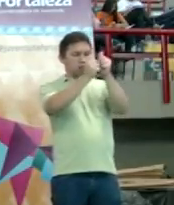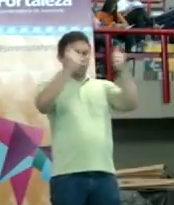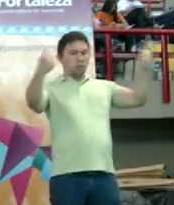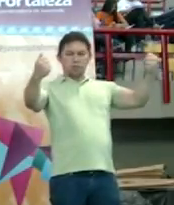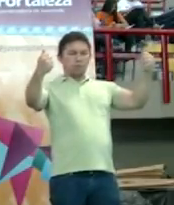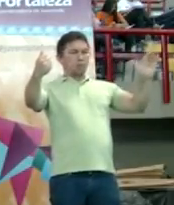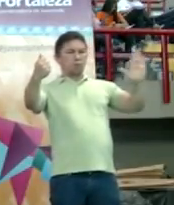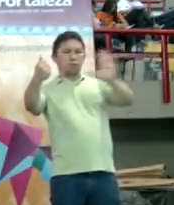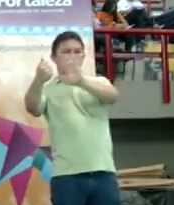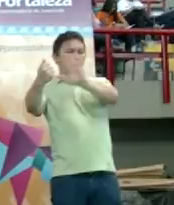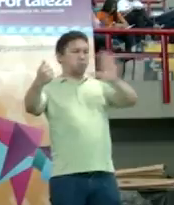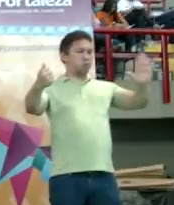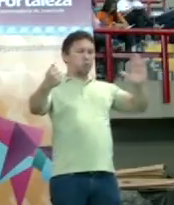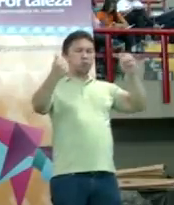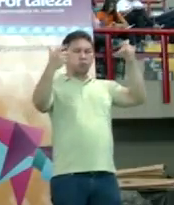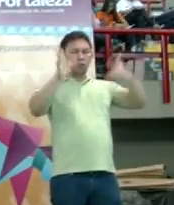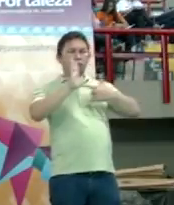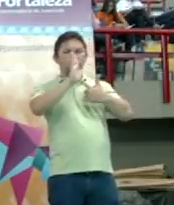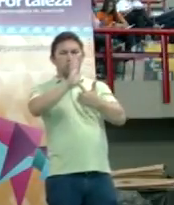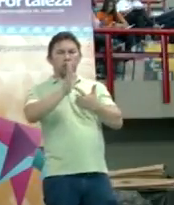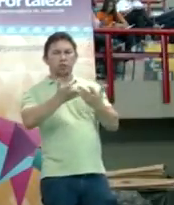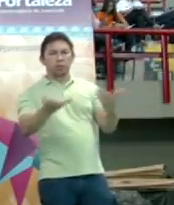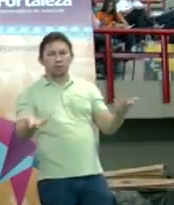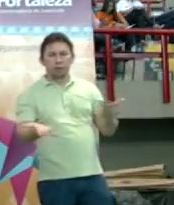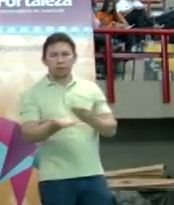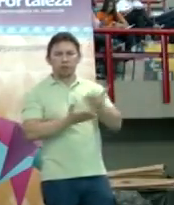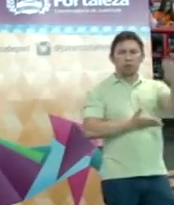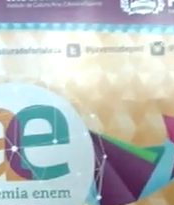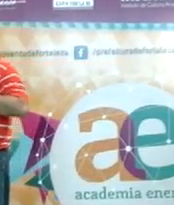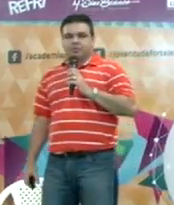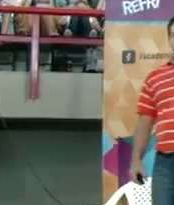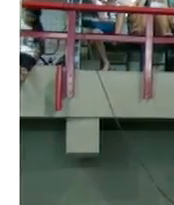tá ok? Vamos passar aqui para a próxima.